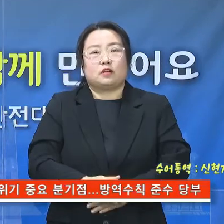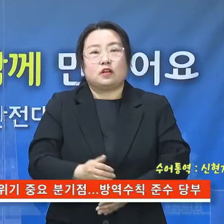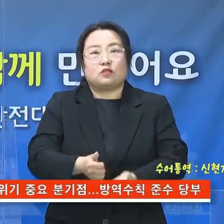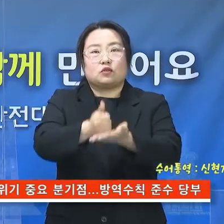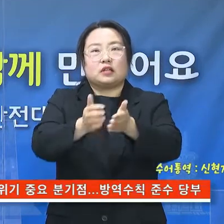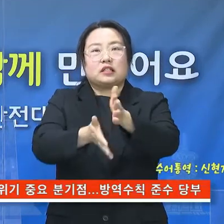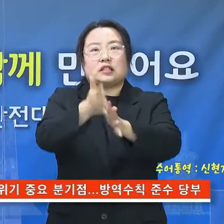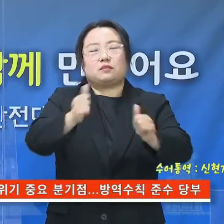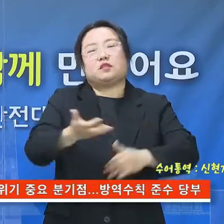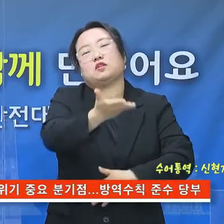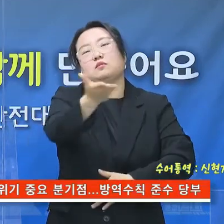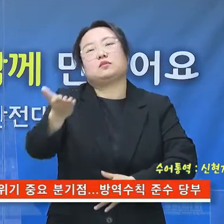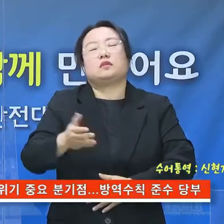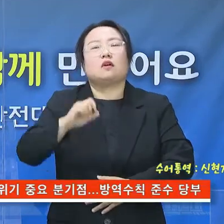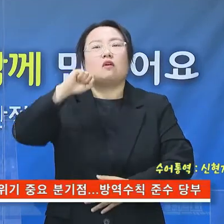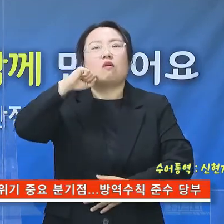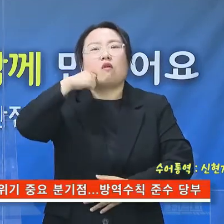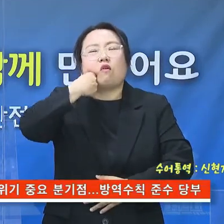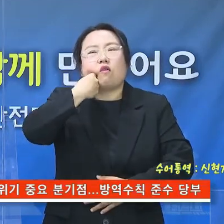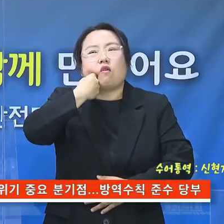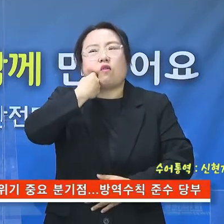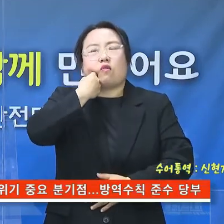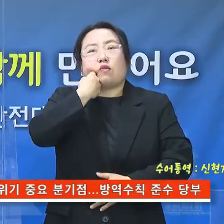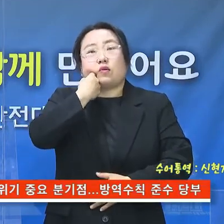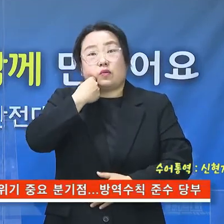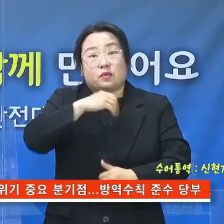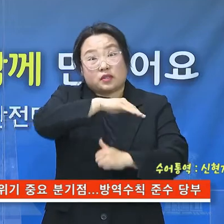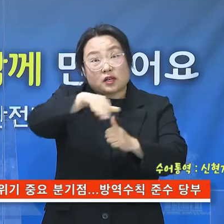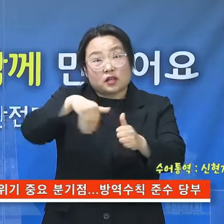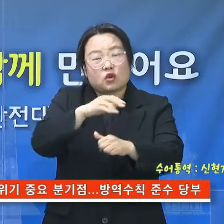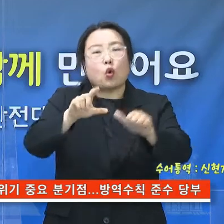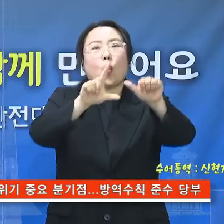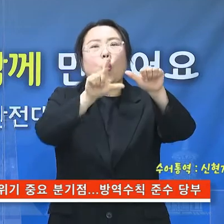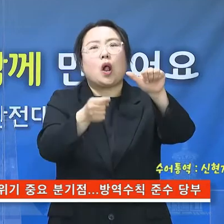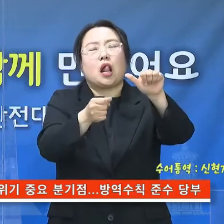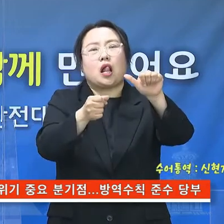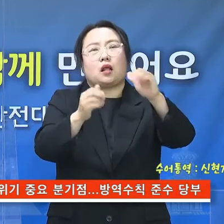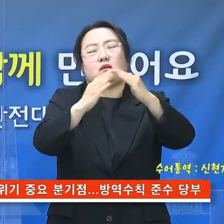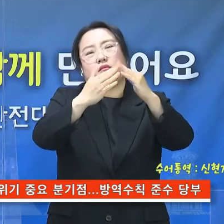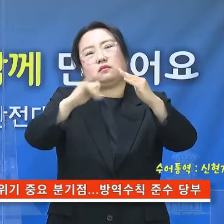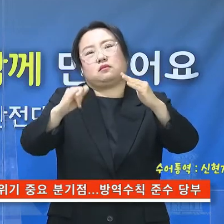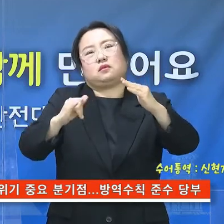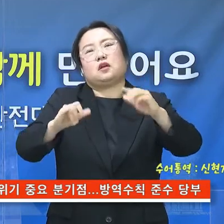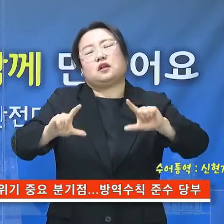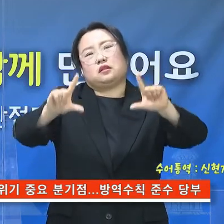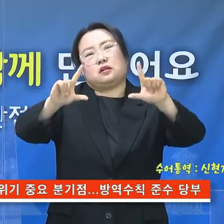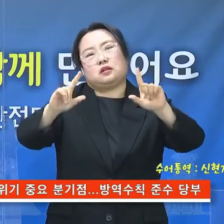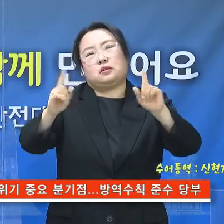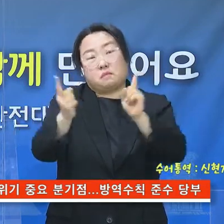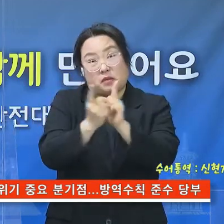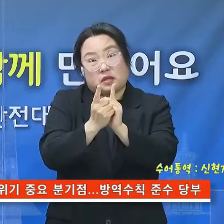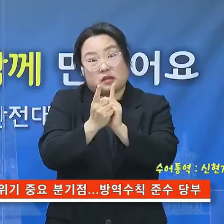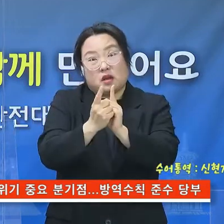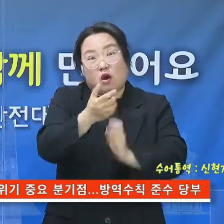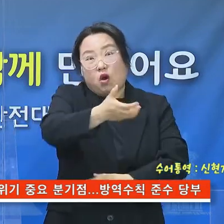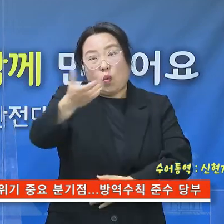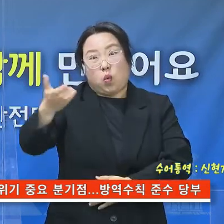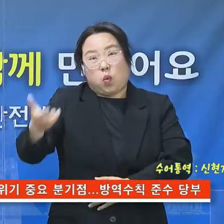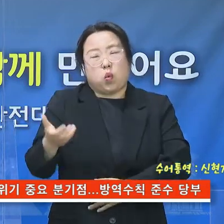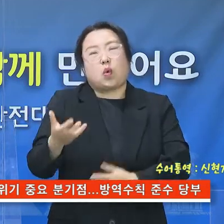시민 여러분 어려운 박력 위기의 5월 가정의 달을 맞아 가족단위 모임이나 이동이 많아 더